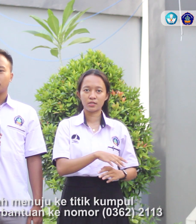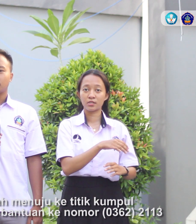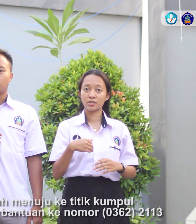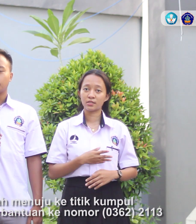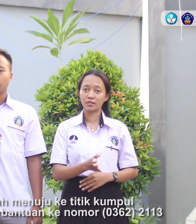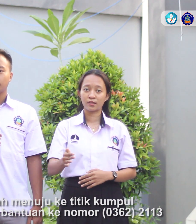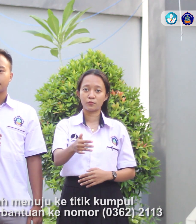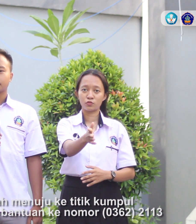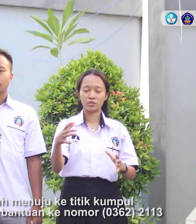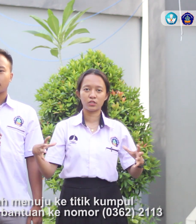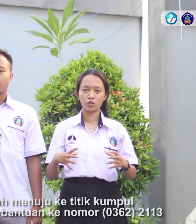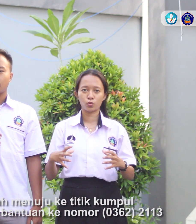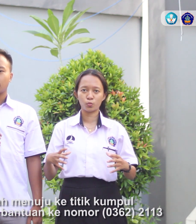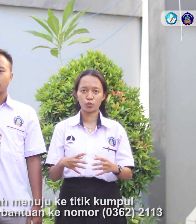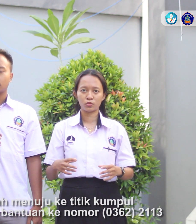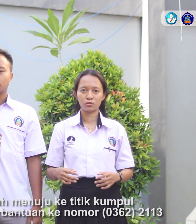Segeralah menuju titik kumpul